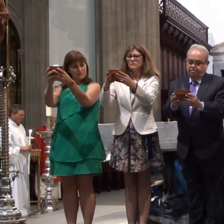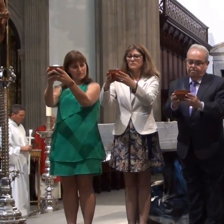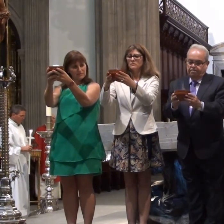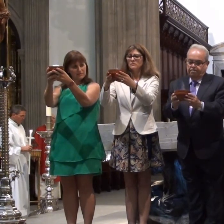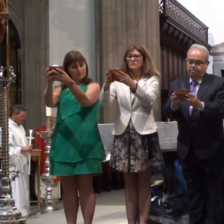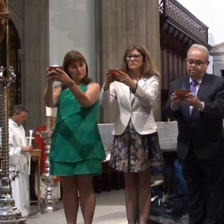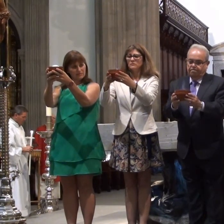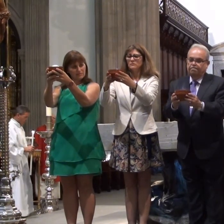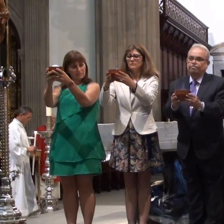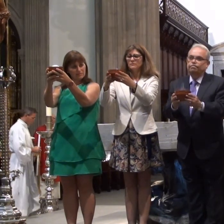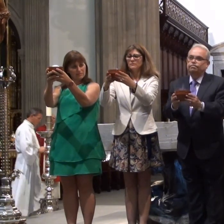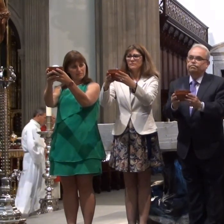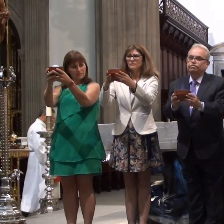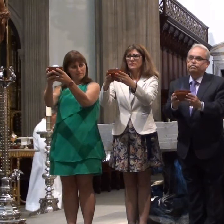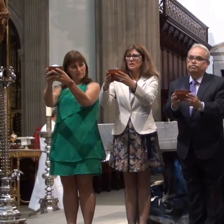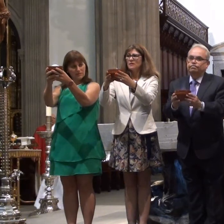universidad